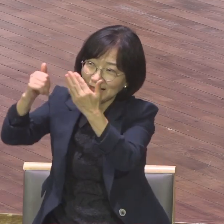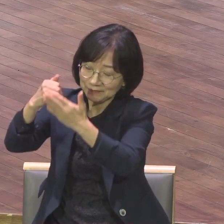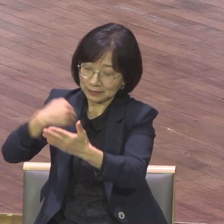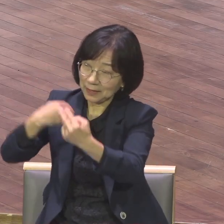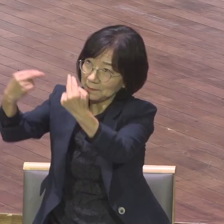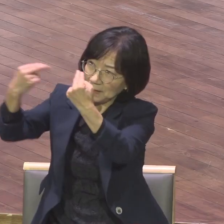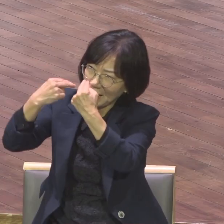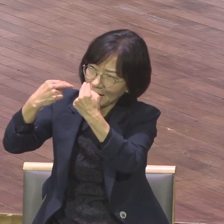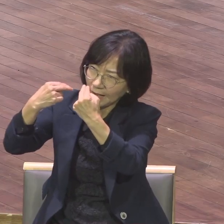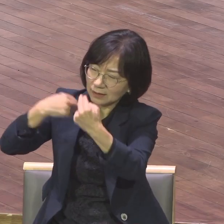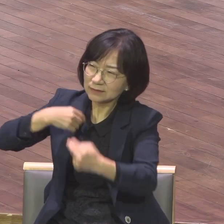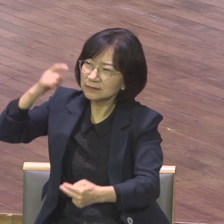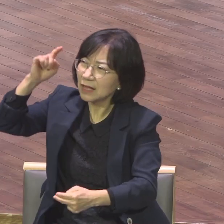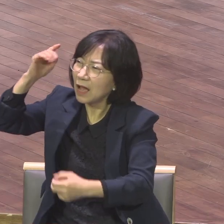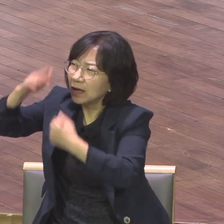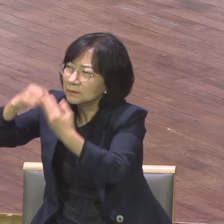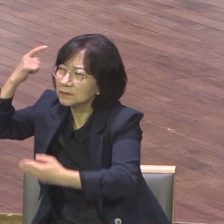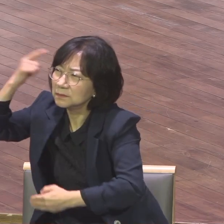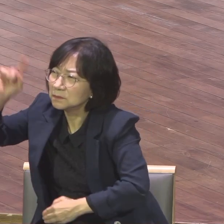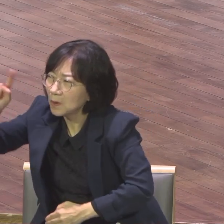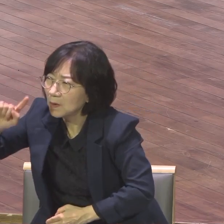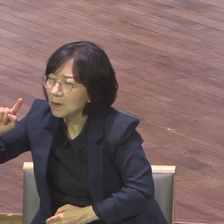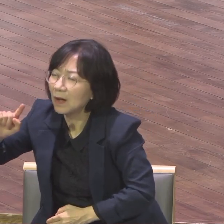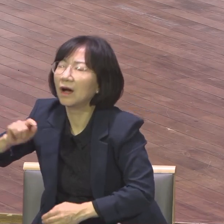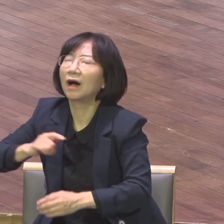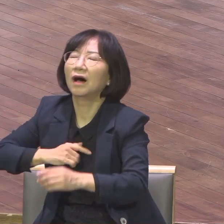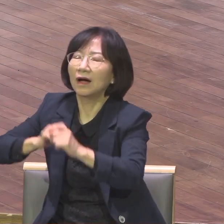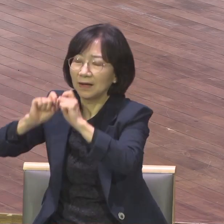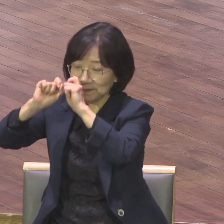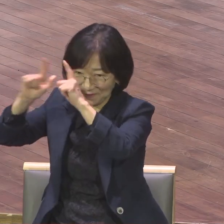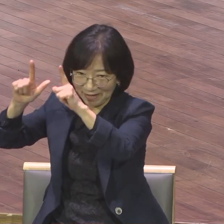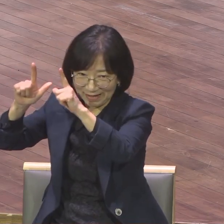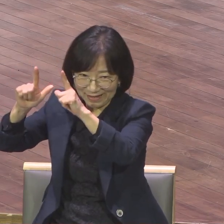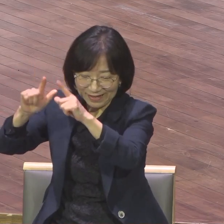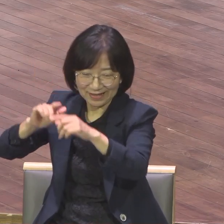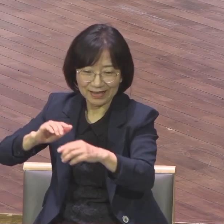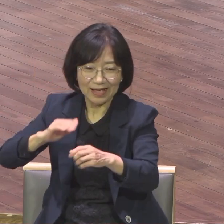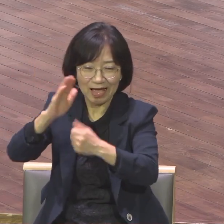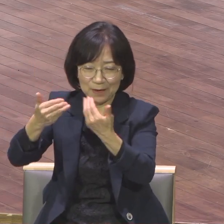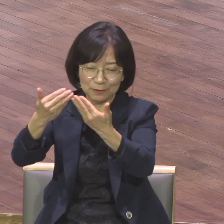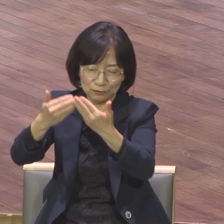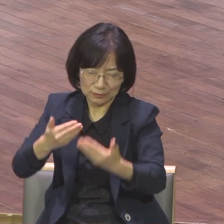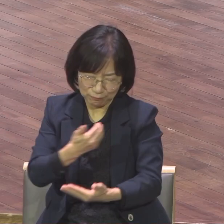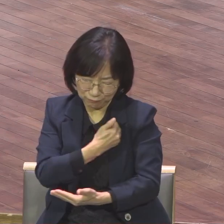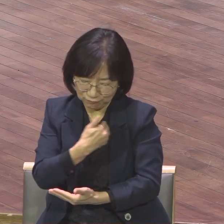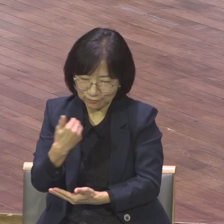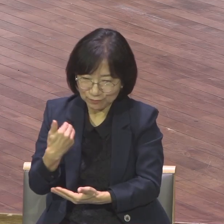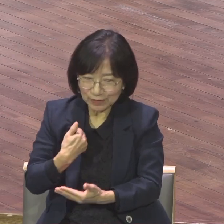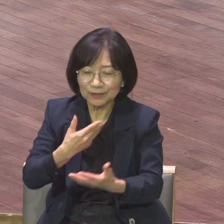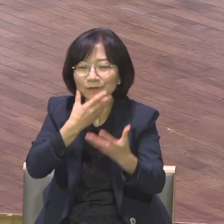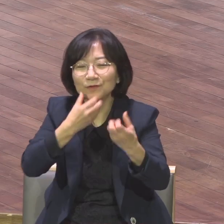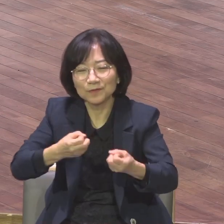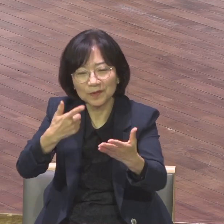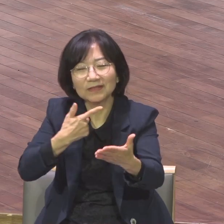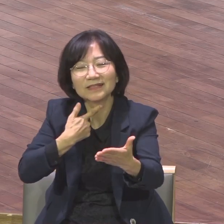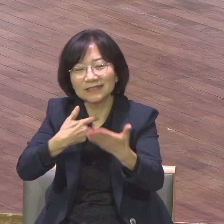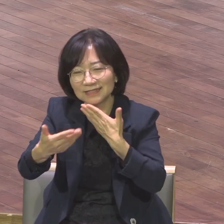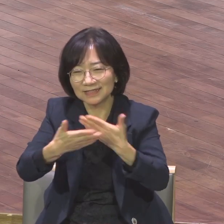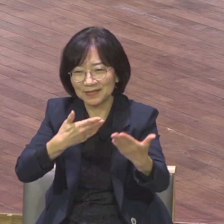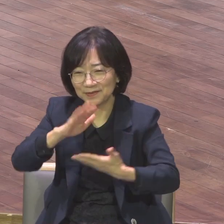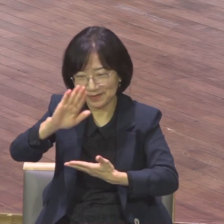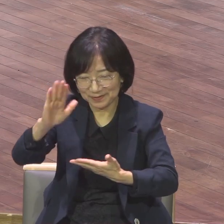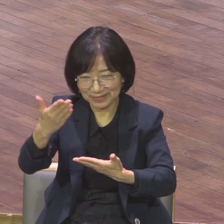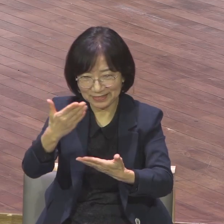것인지 이걸 깨닫고 적과 꿀이 흐르는 하나님 부여를 체험하고 회복하는 응답의 시간 되기를